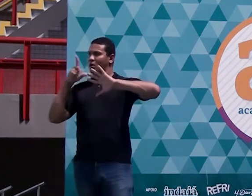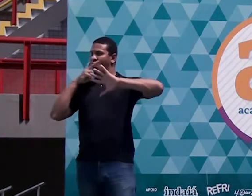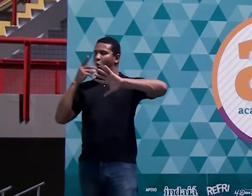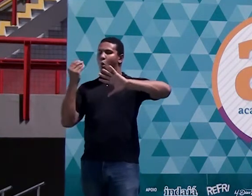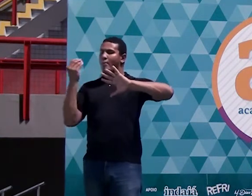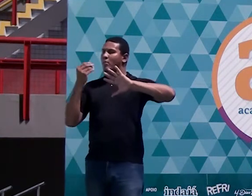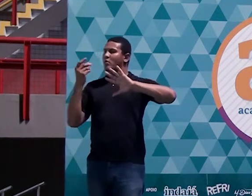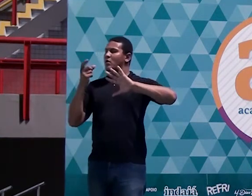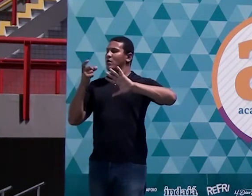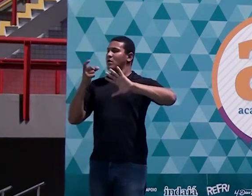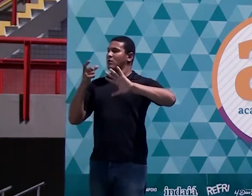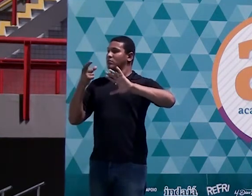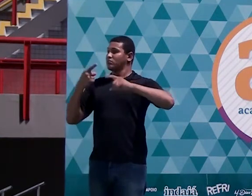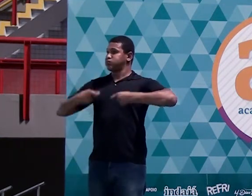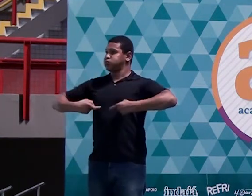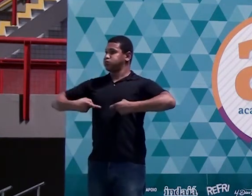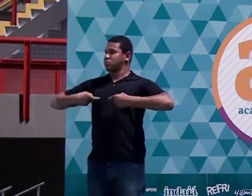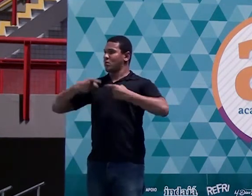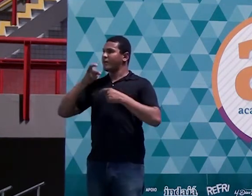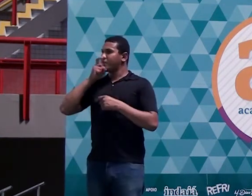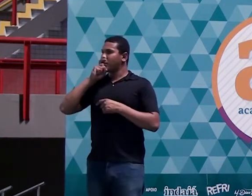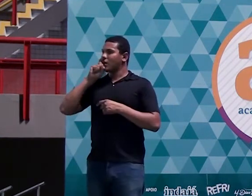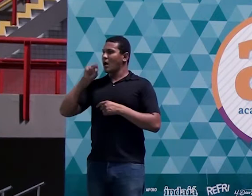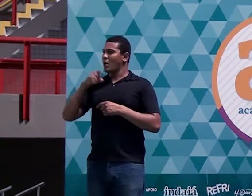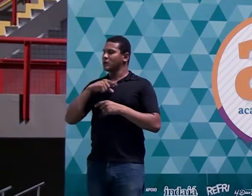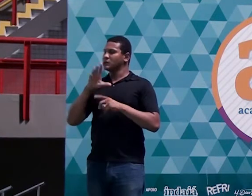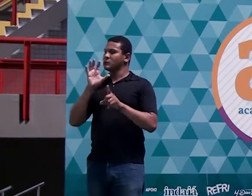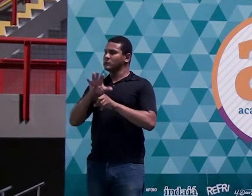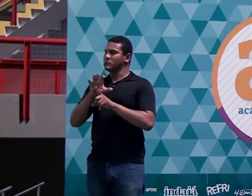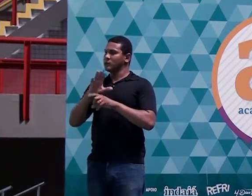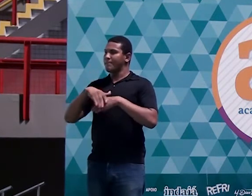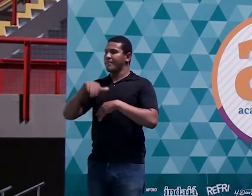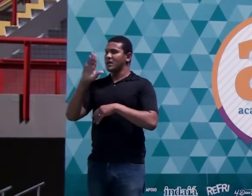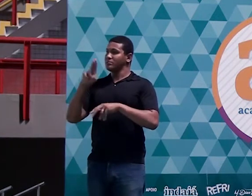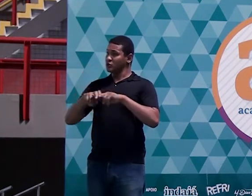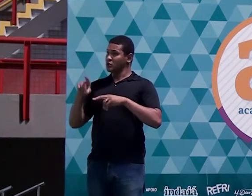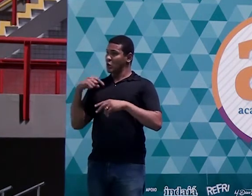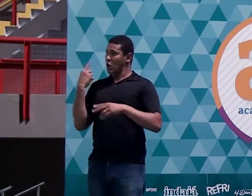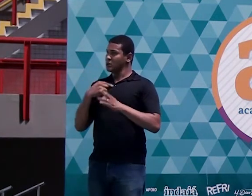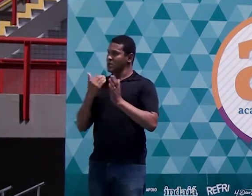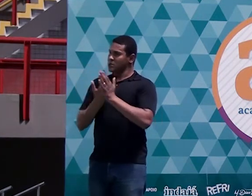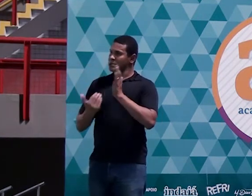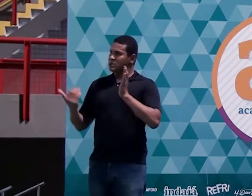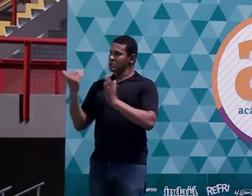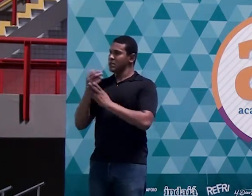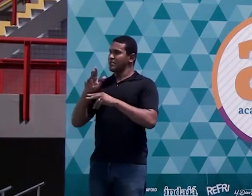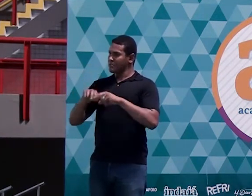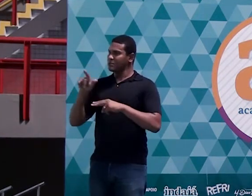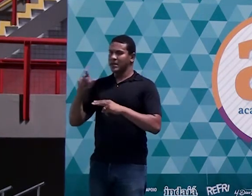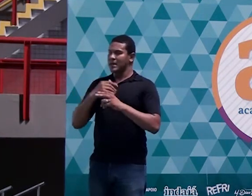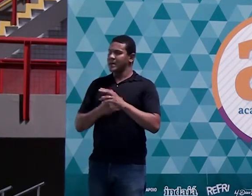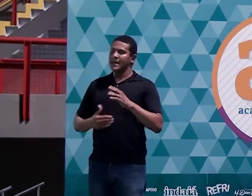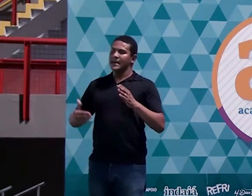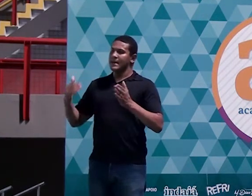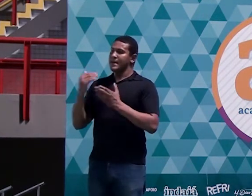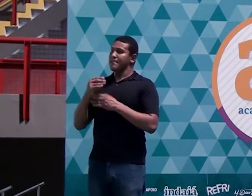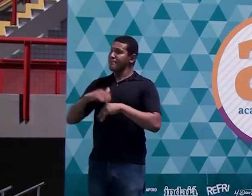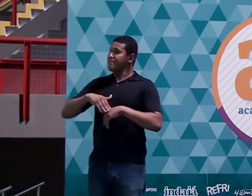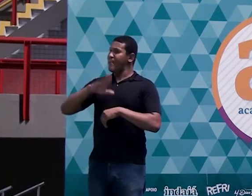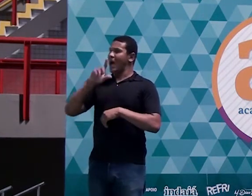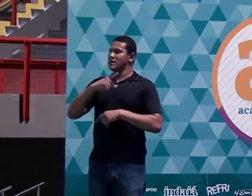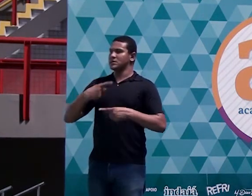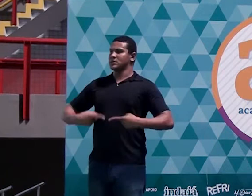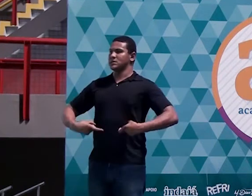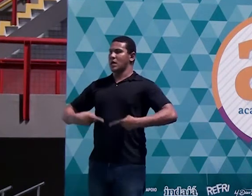interferiu no Oriente Médio. E o extremismo da gente hoje é por causa dessa relação do pós-Segunda Guerra